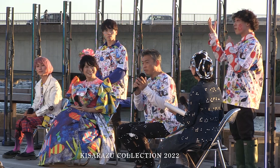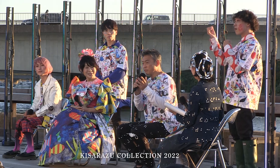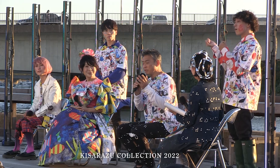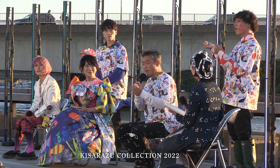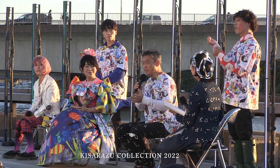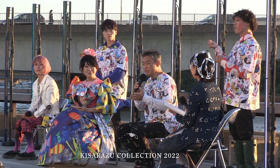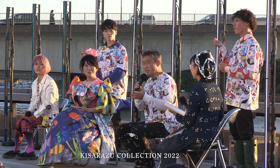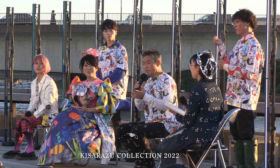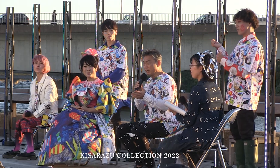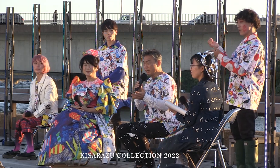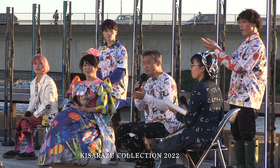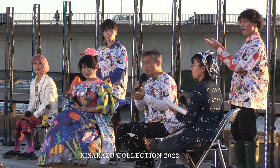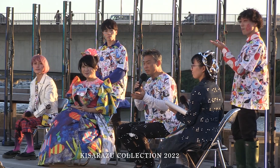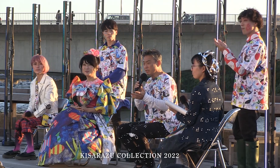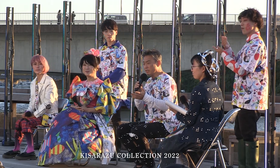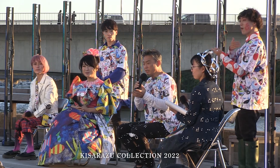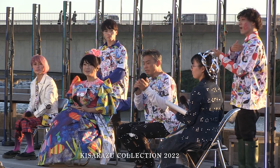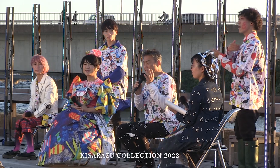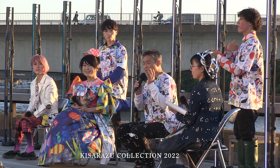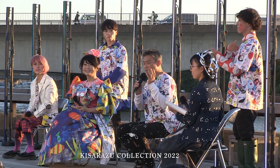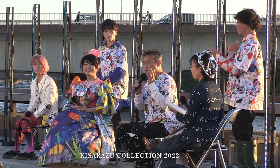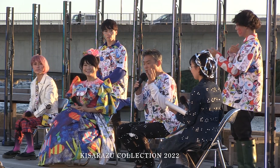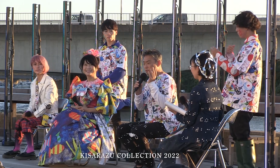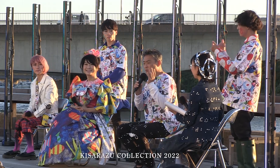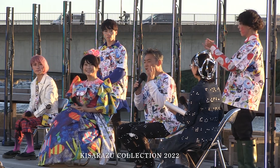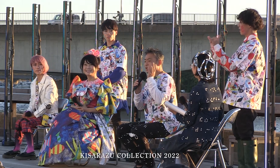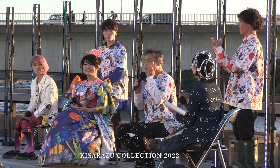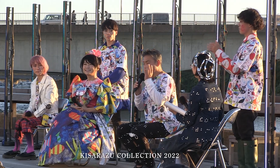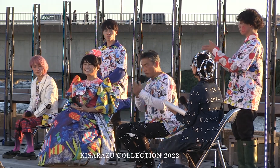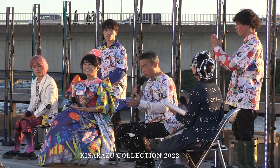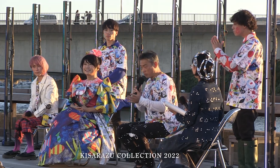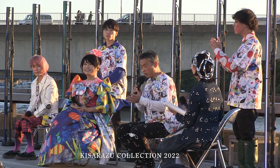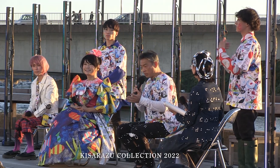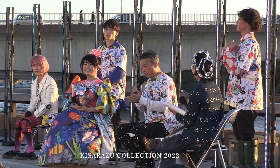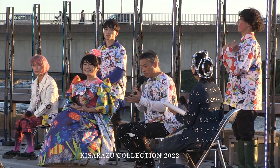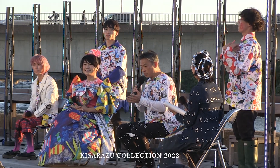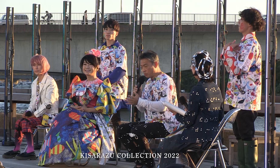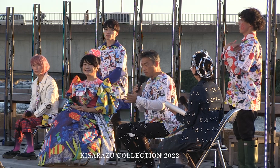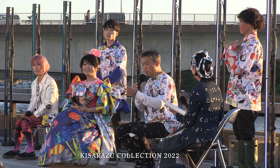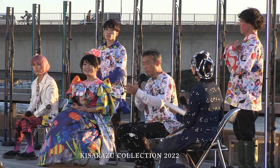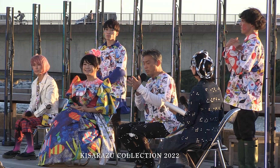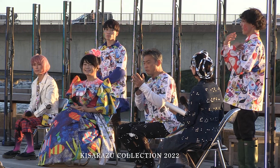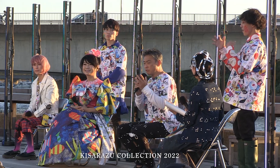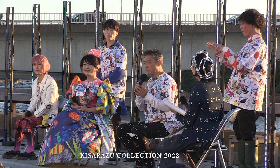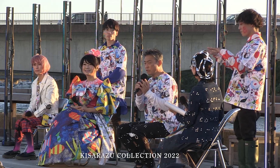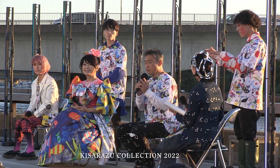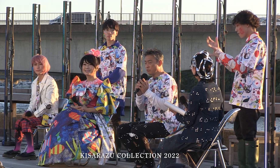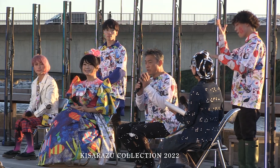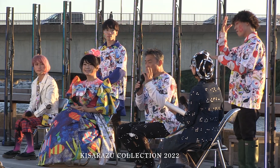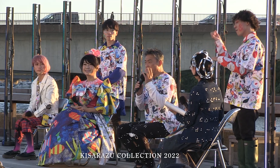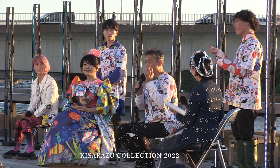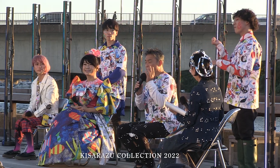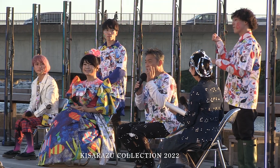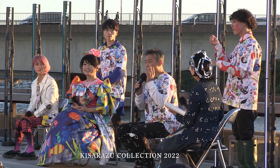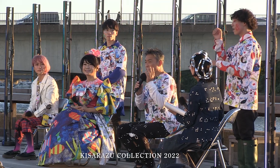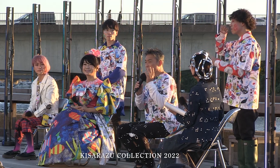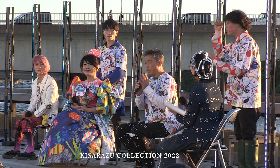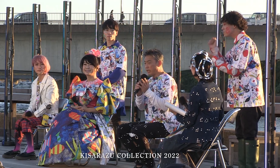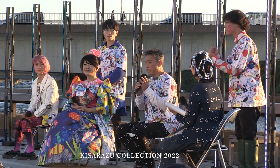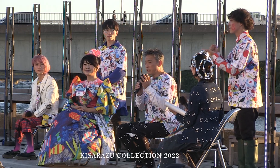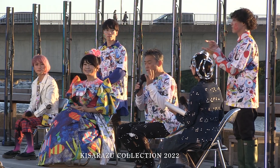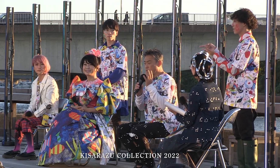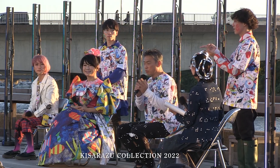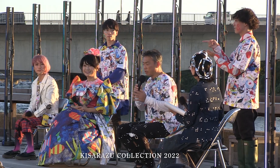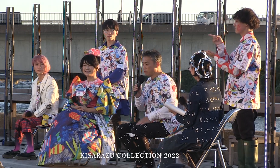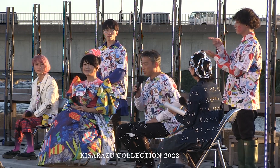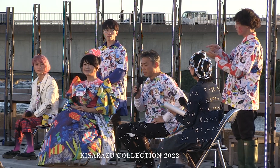ってもらえる社会にしなきゃいけないし、子どもには夢を持っていただいて、それをまた実現するのが、社